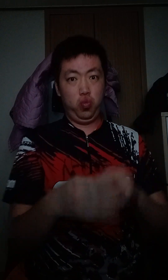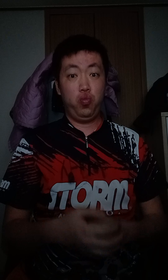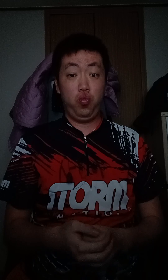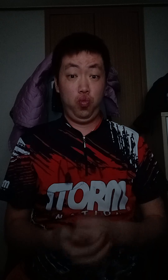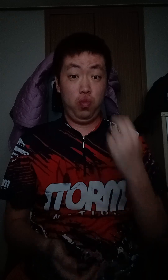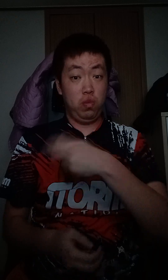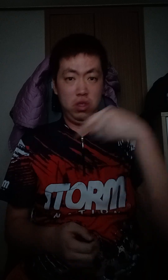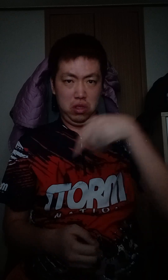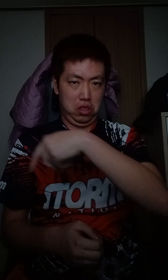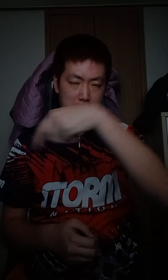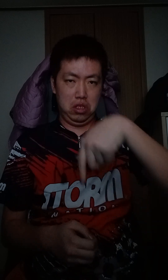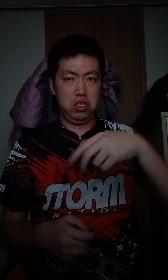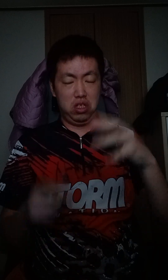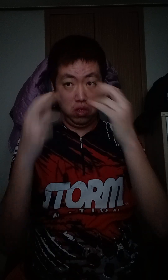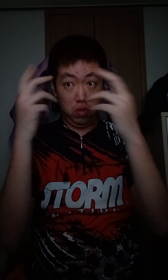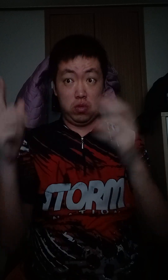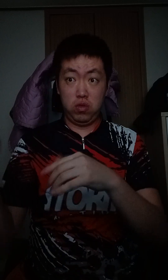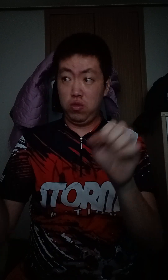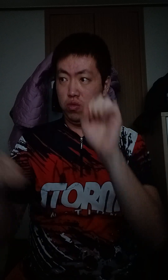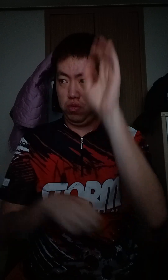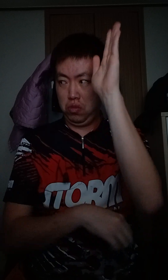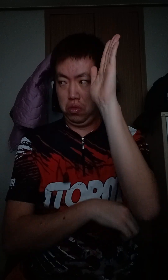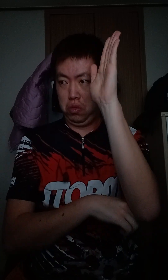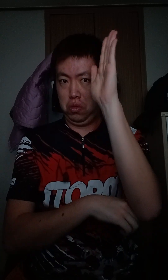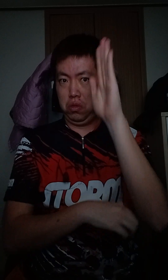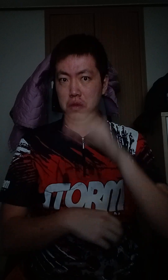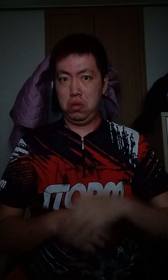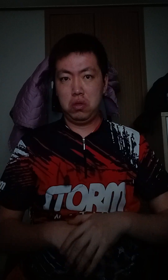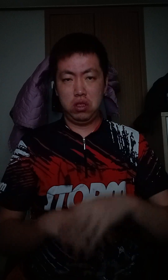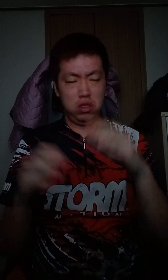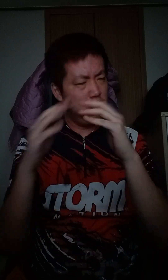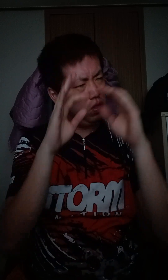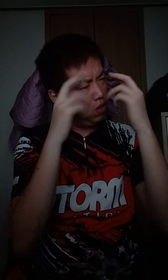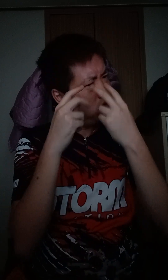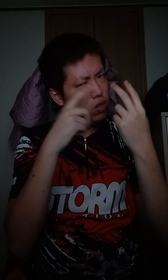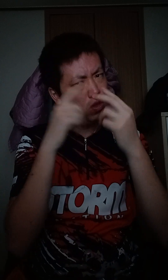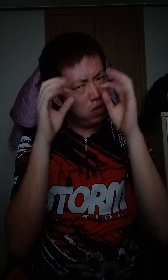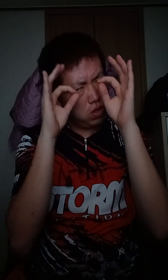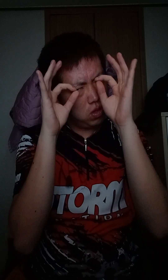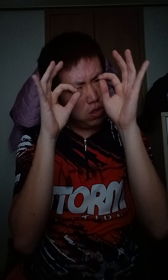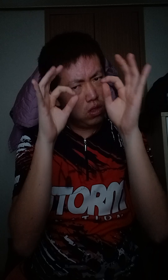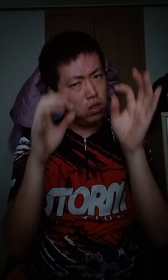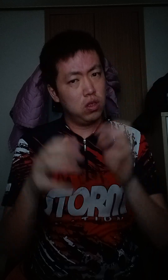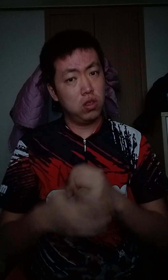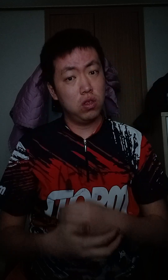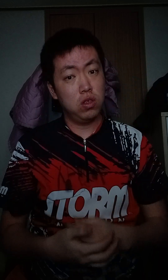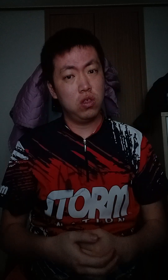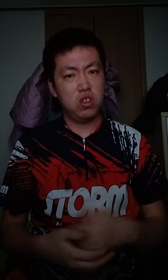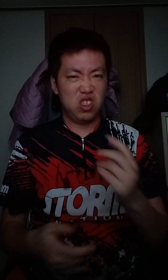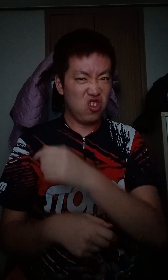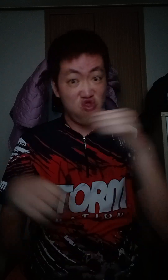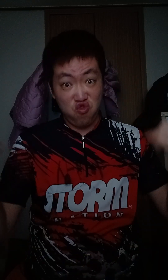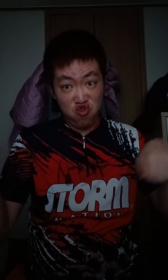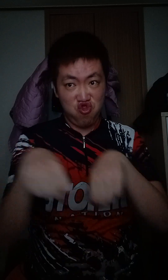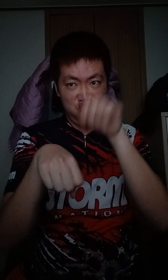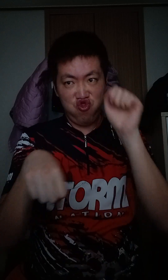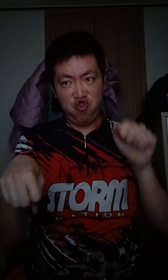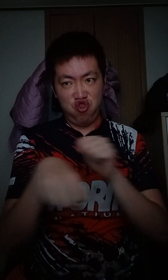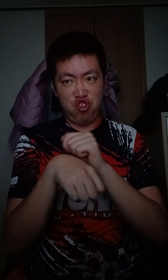뒤따르던 차량들은 깜짝 놀라 운행을 멈추고 현장을 살펴봅니다. 가드레일 박을 때 쿵 하고 그다음에 이제 차 떨어질 때